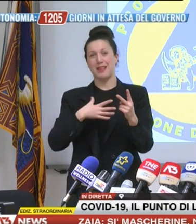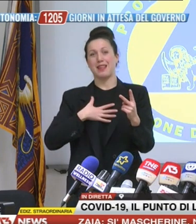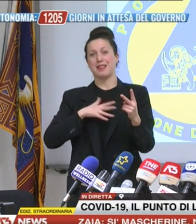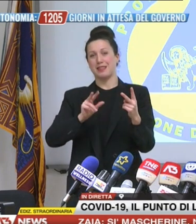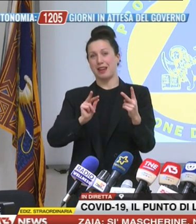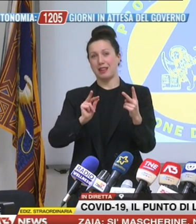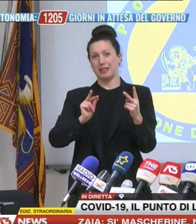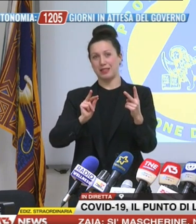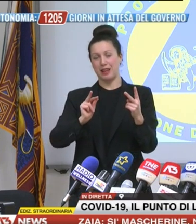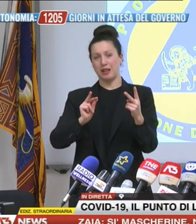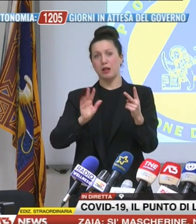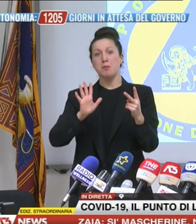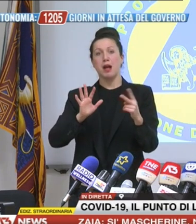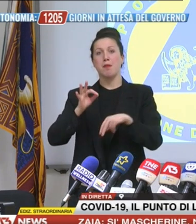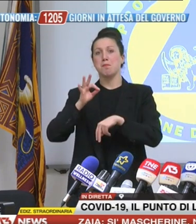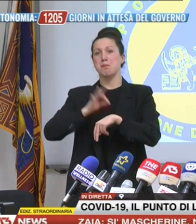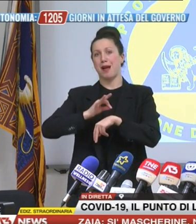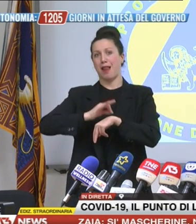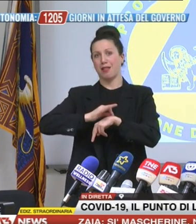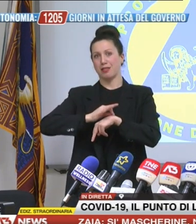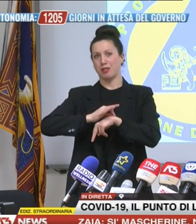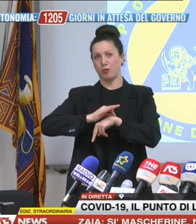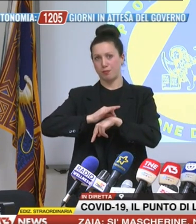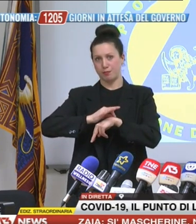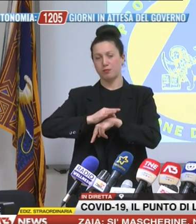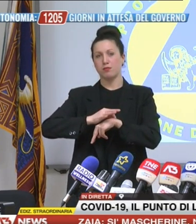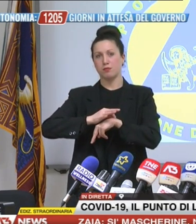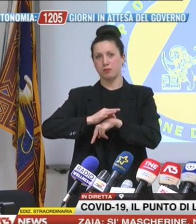anni che però ha patologie, quindi una categoria fragile,